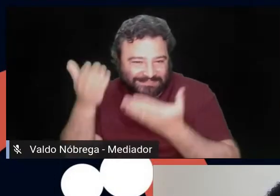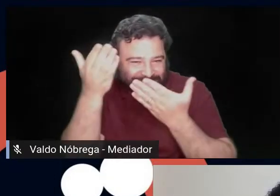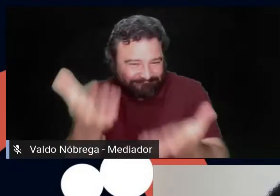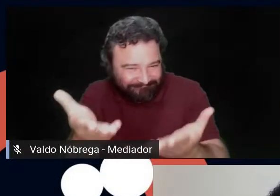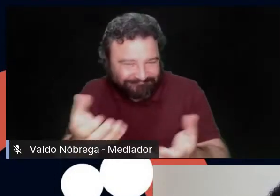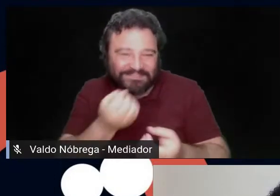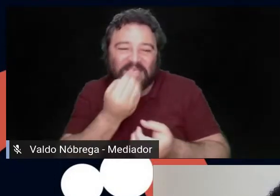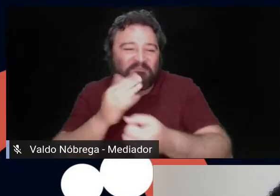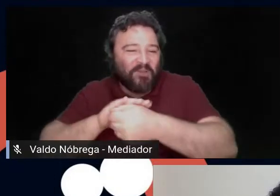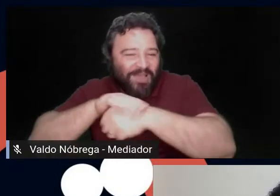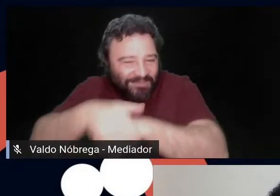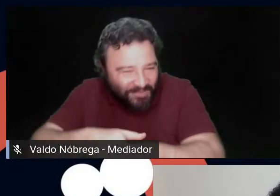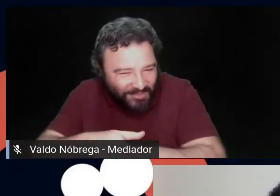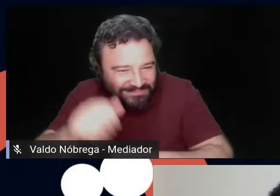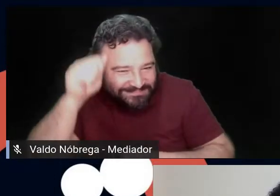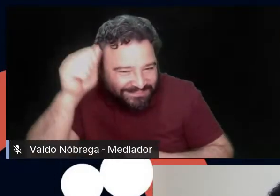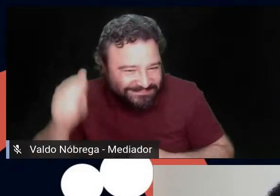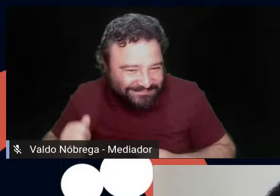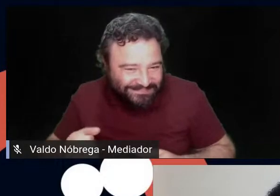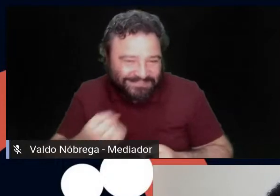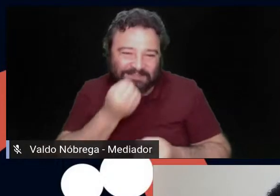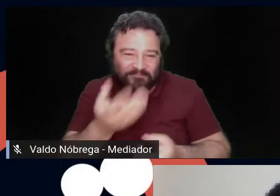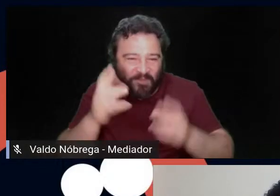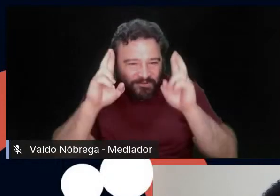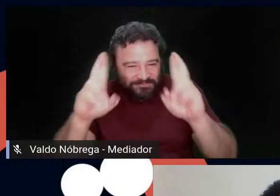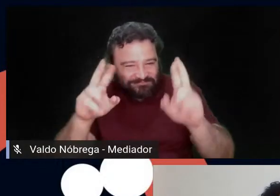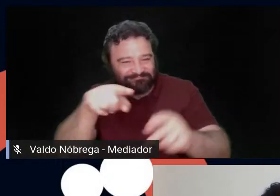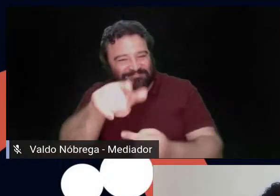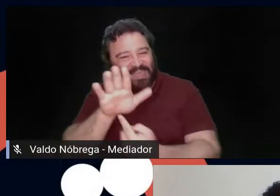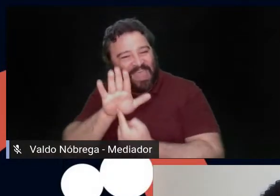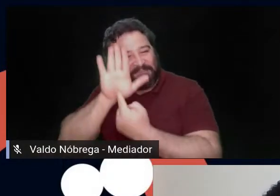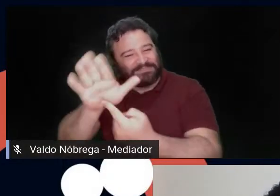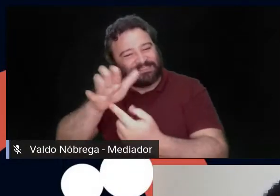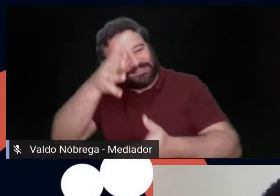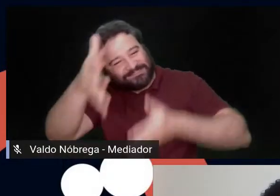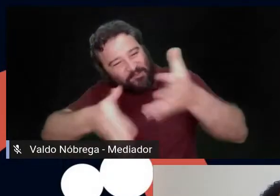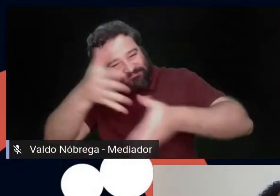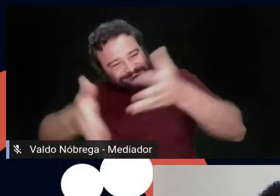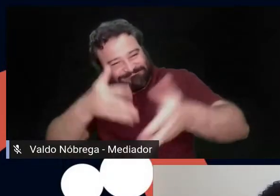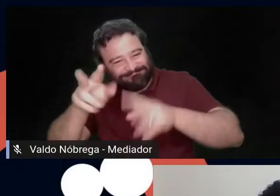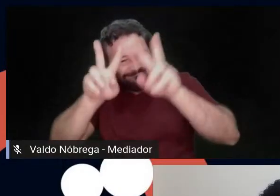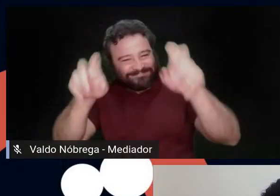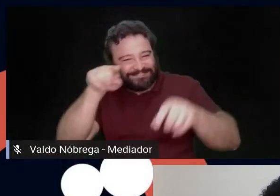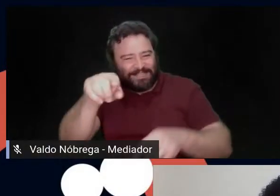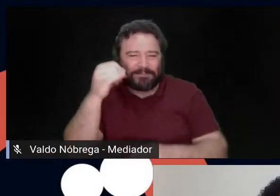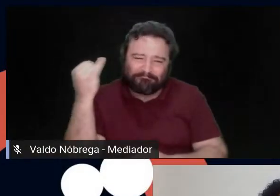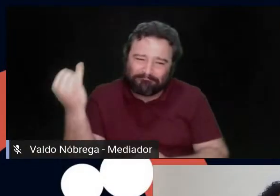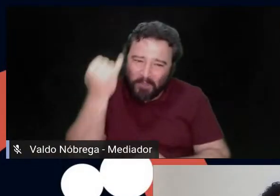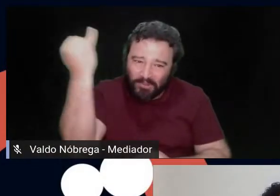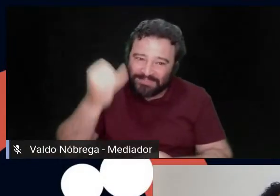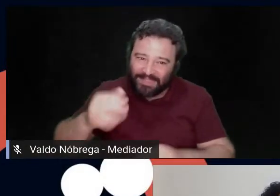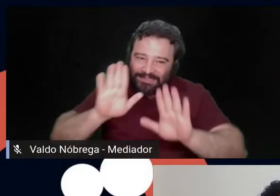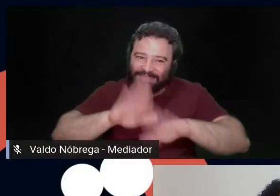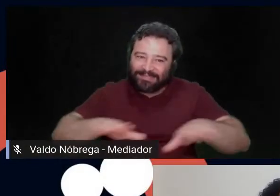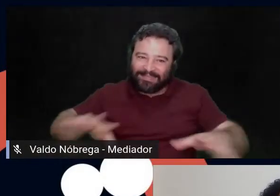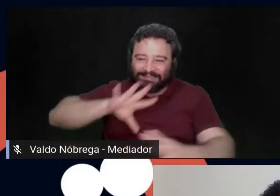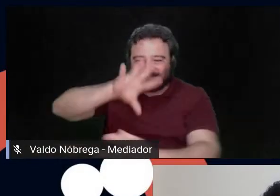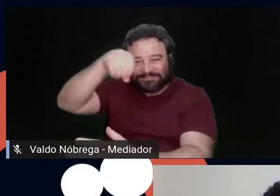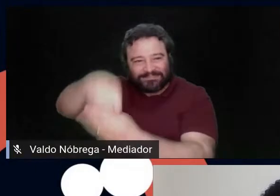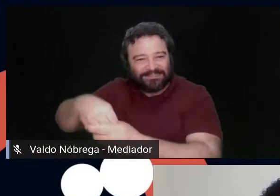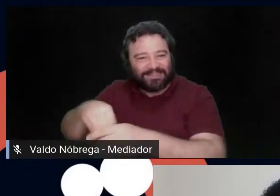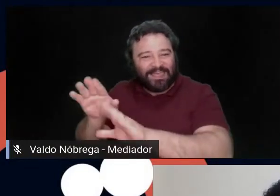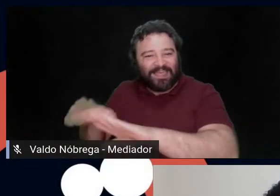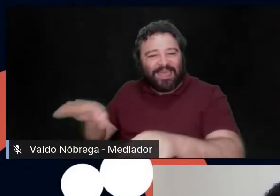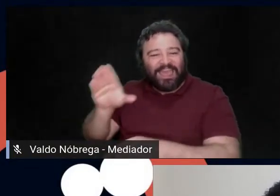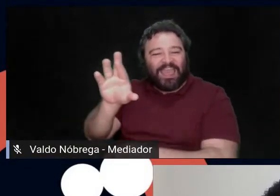atendimento na creche, como acontece esse atendimento? Alessandra, boa noite. Pode dar início. Eu torço que você faça uma boa apresentação da